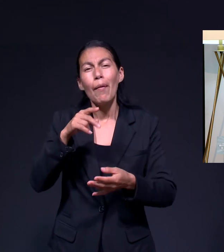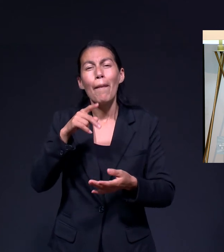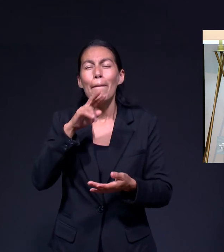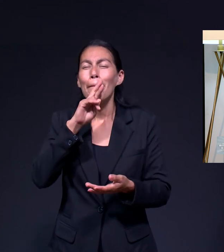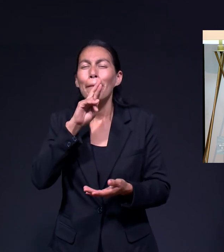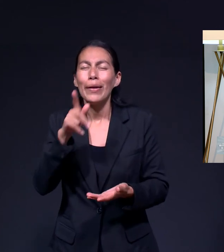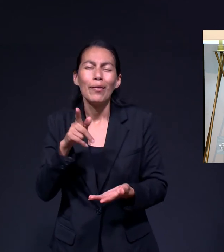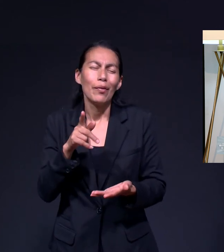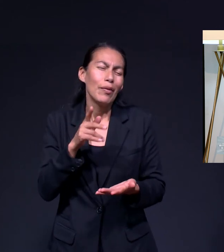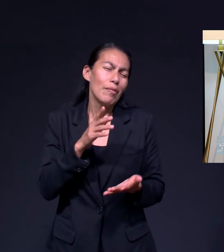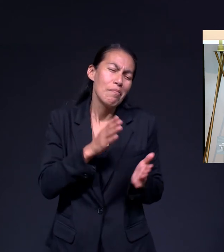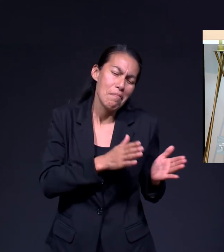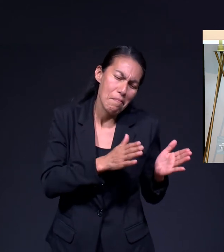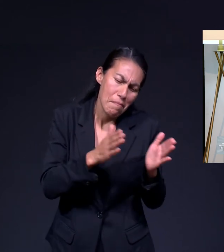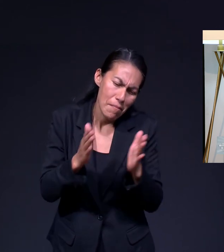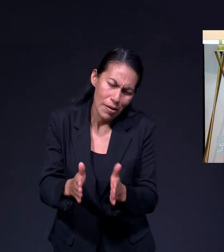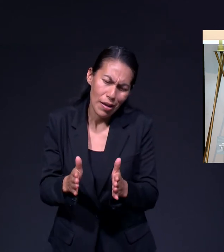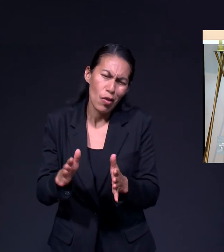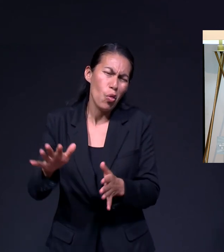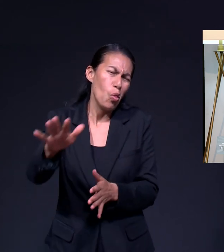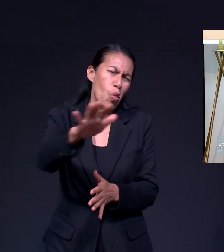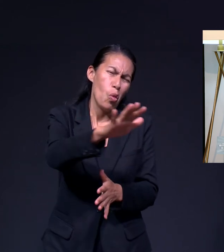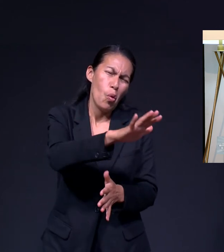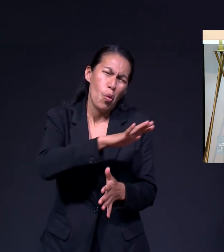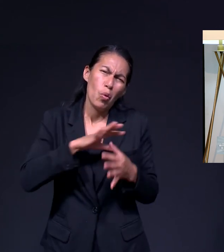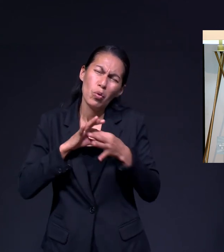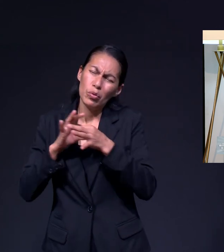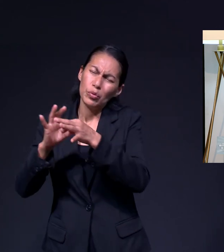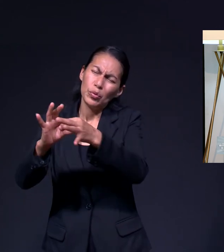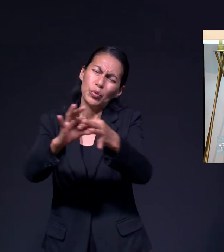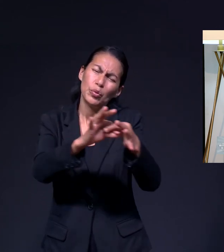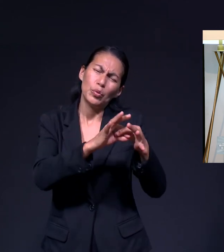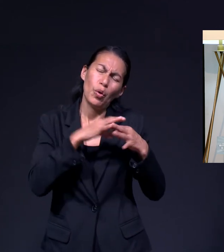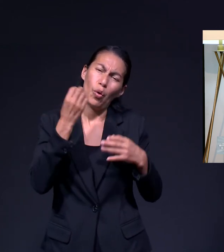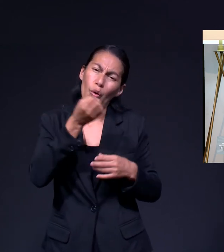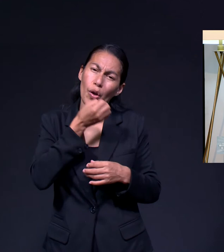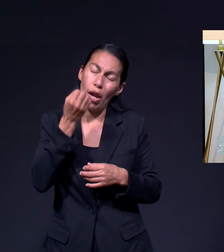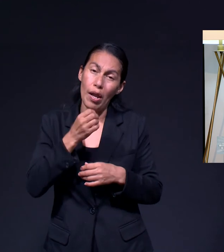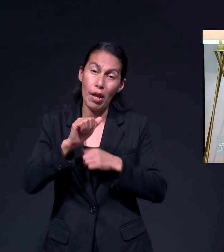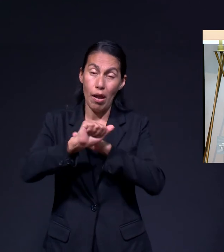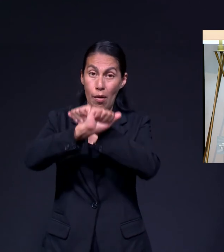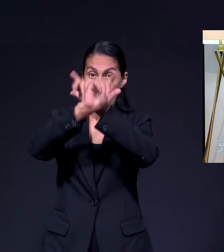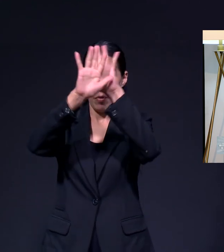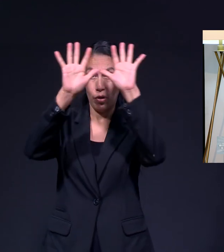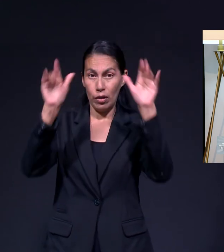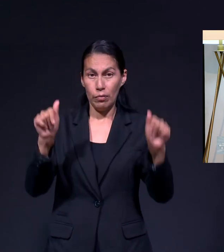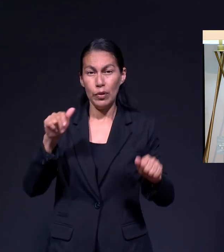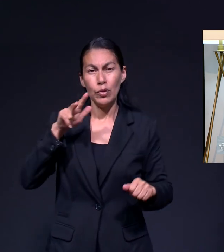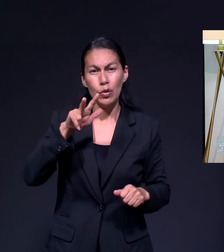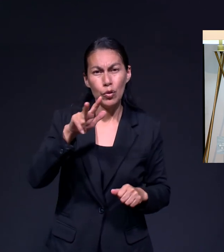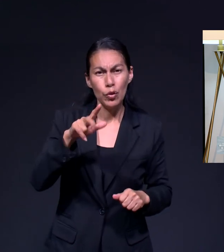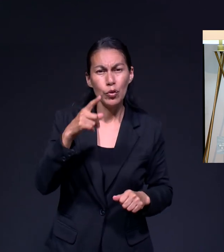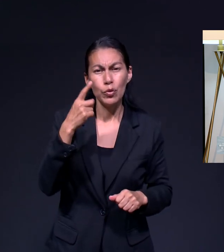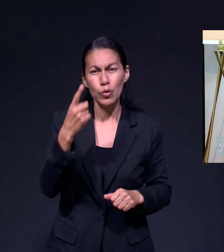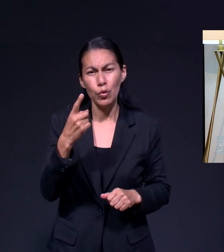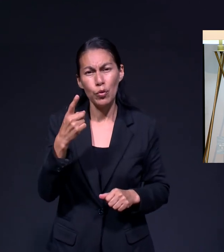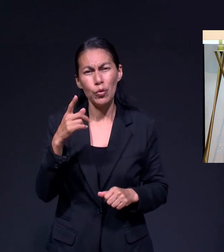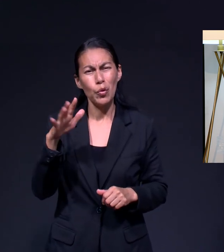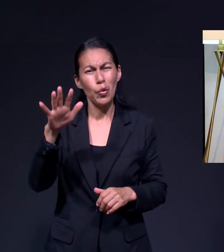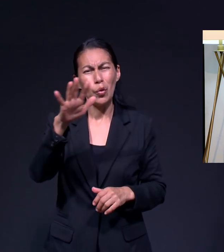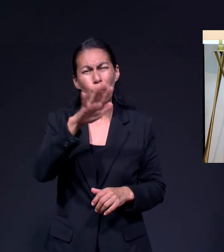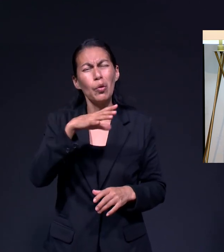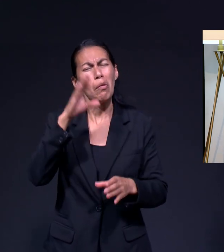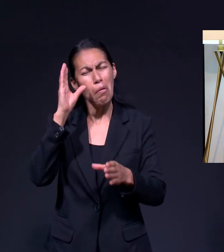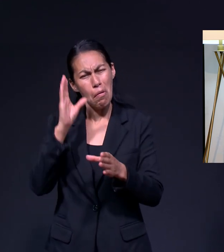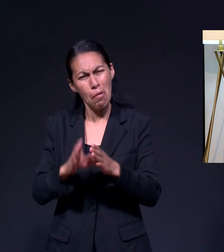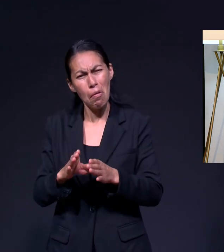unamos a orar los unos por los otros para que la gloria de apocalypse 18 uno pueda inundar